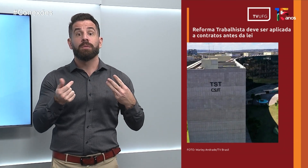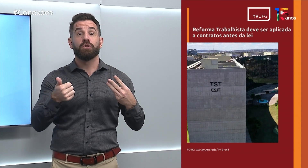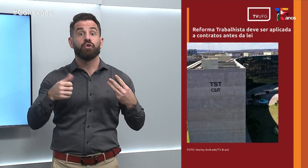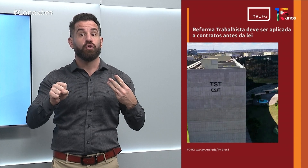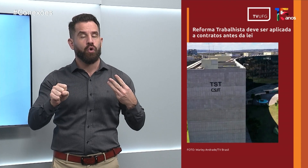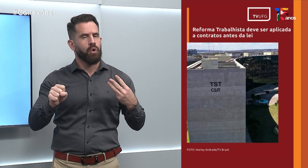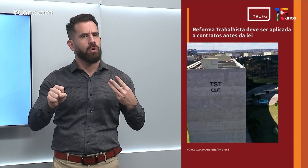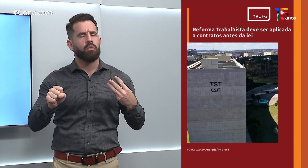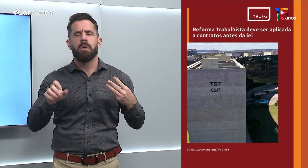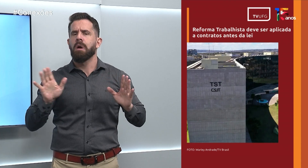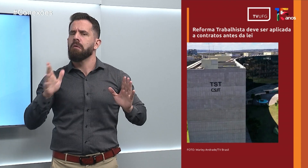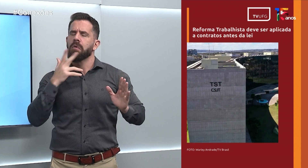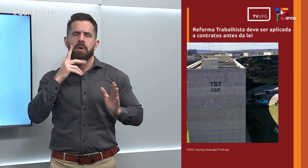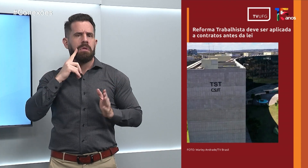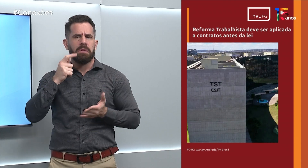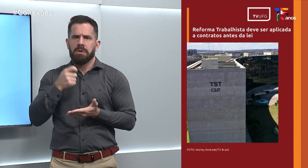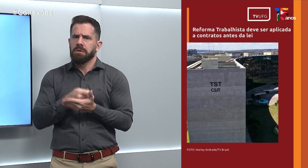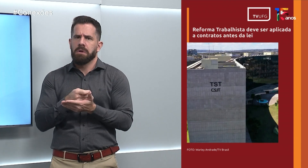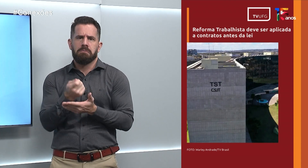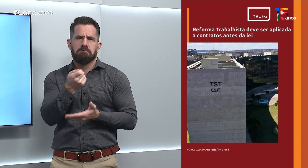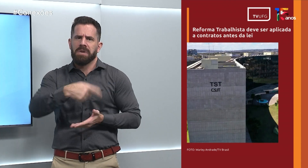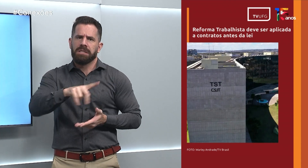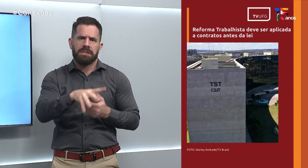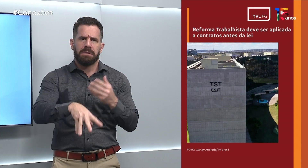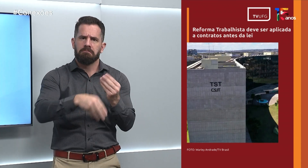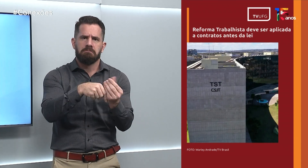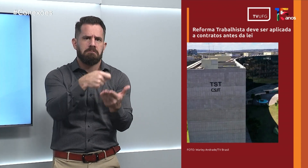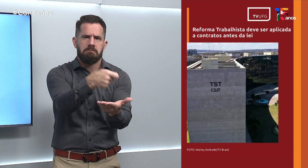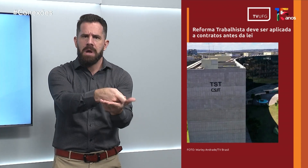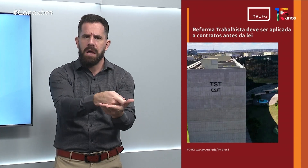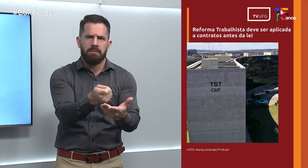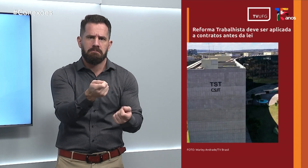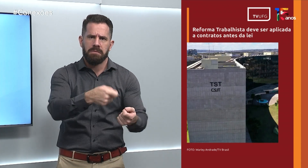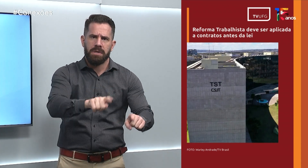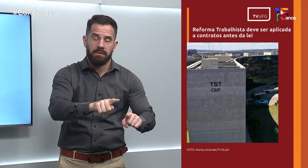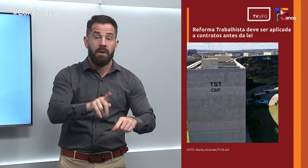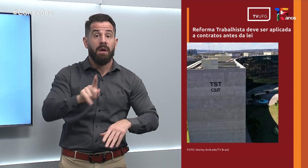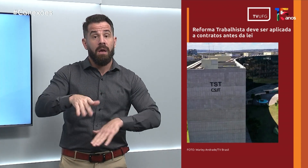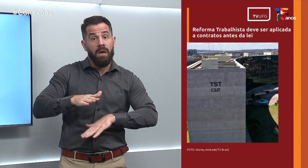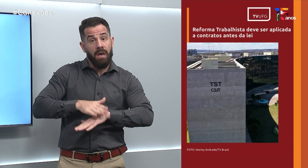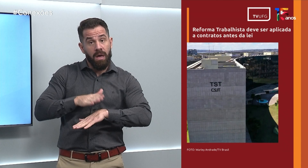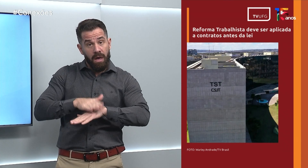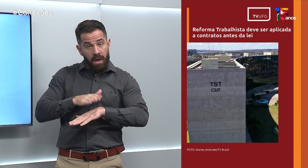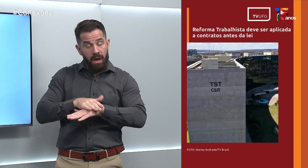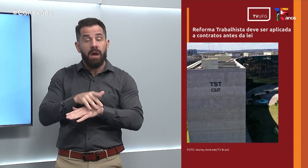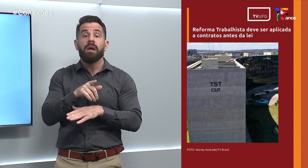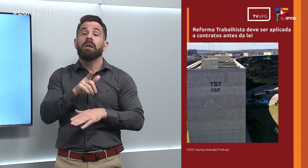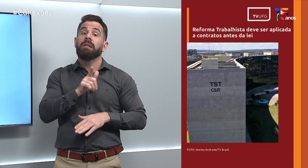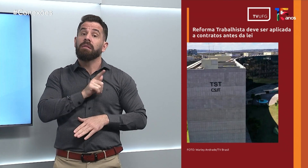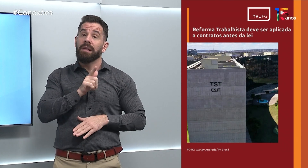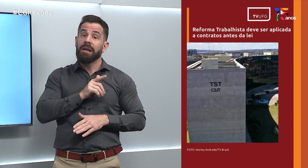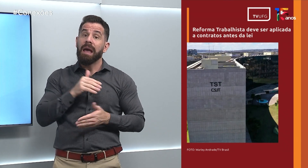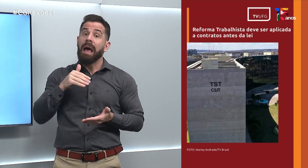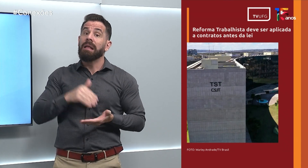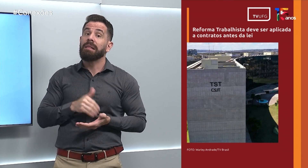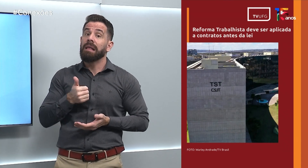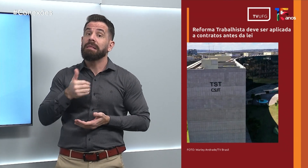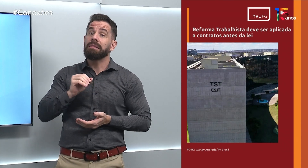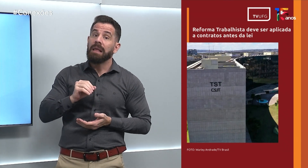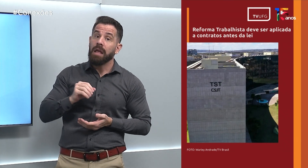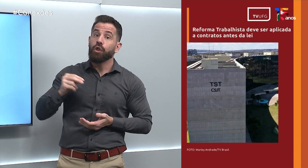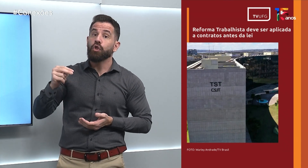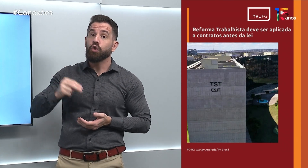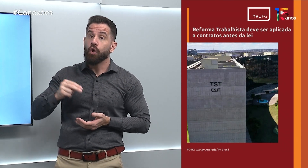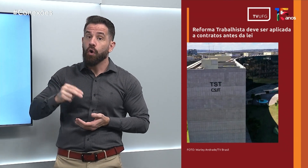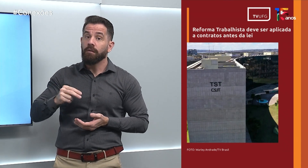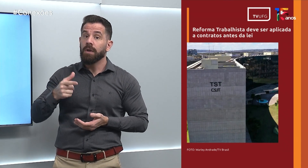tribunal, as horas devem ser pagas pelo empregador até 10 de novembro de 2017,